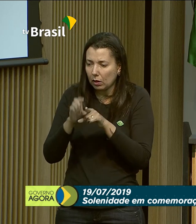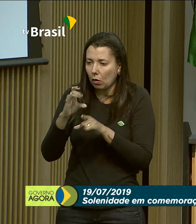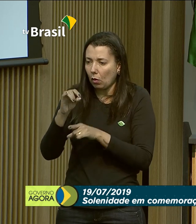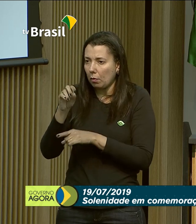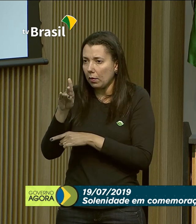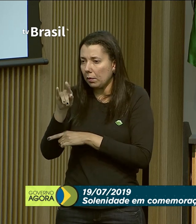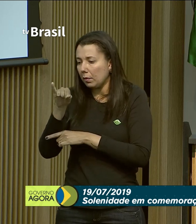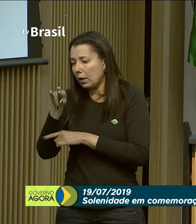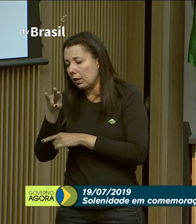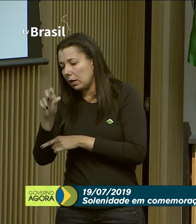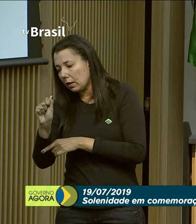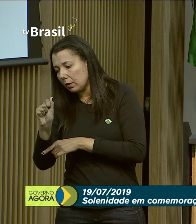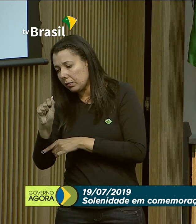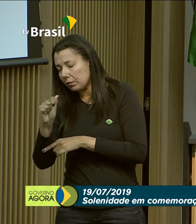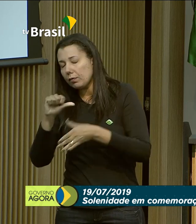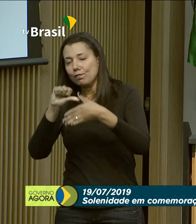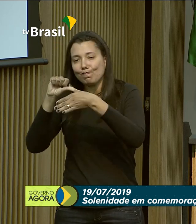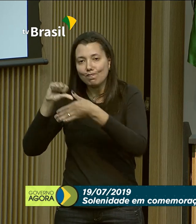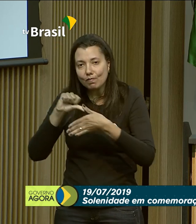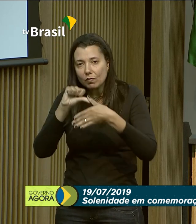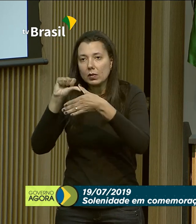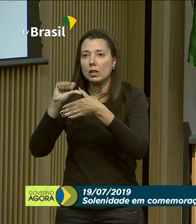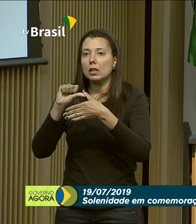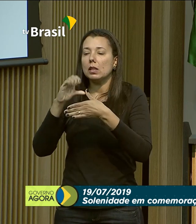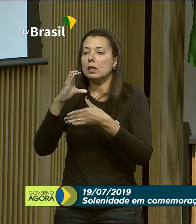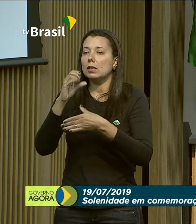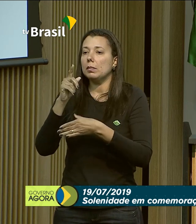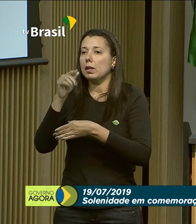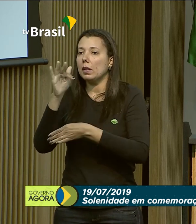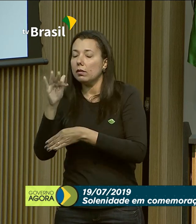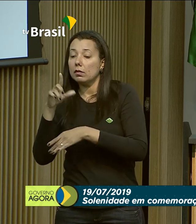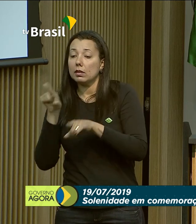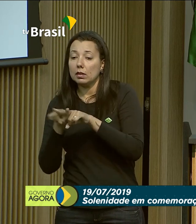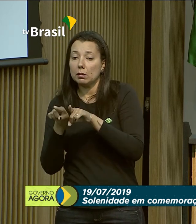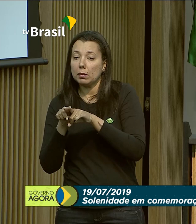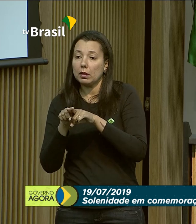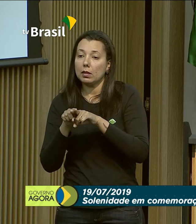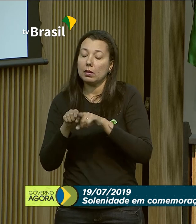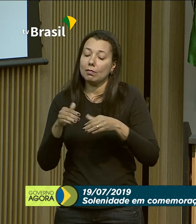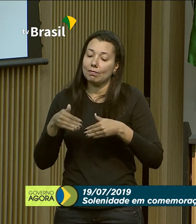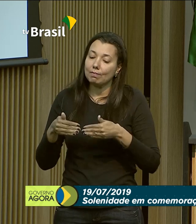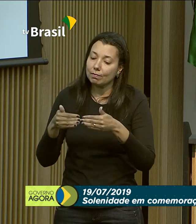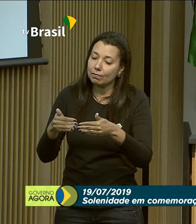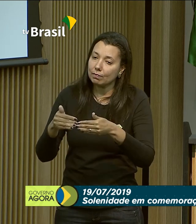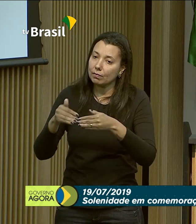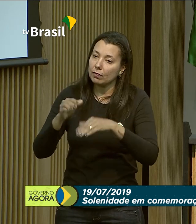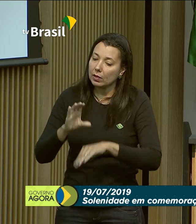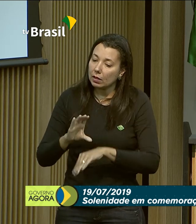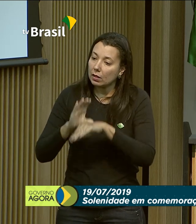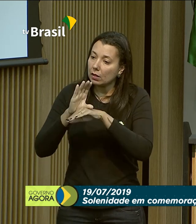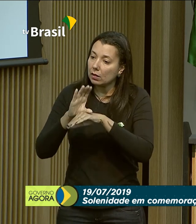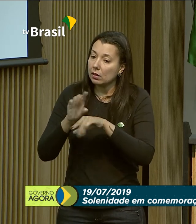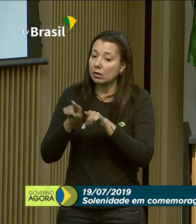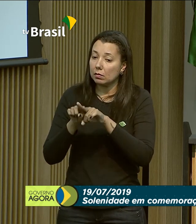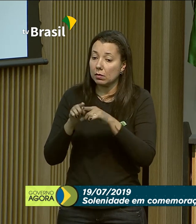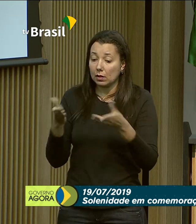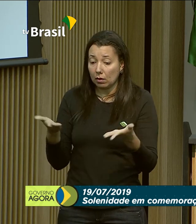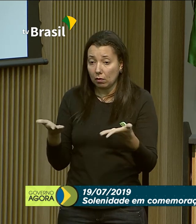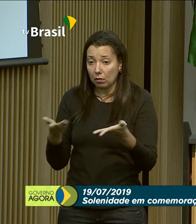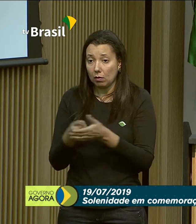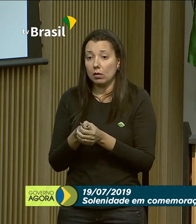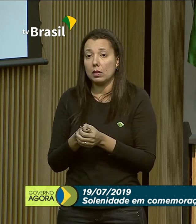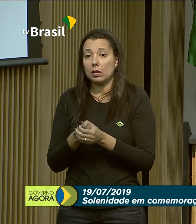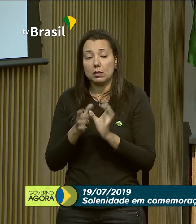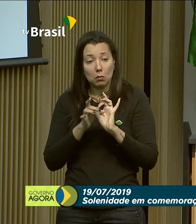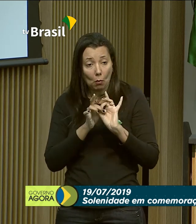América, trabalho desenvolvido em parceria com a CBF e com o Ministério da Cidadania. Para esse torneio, ainda